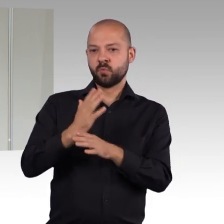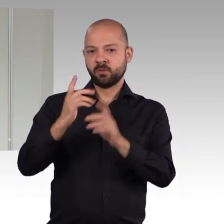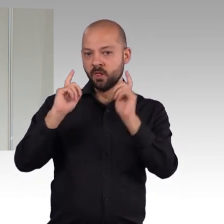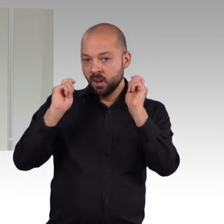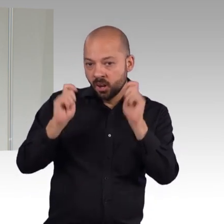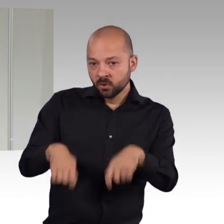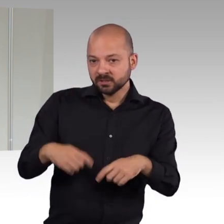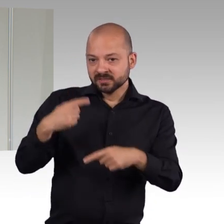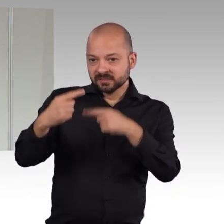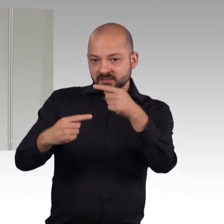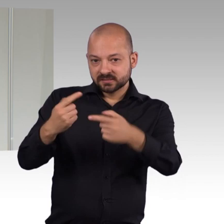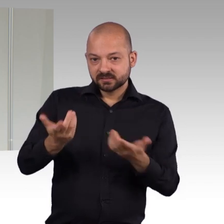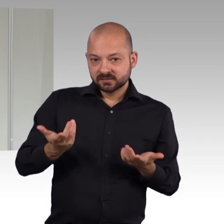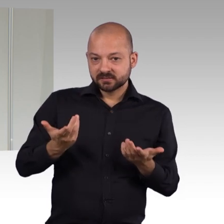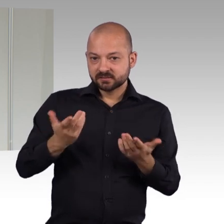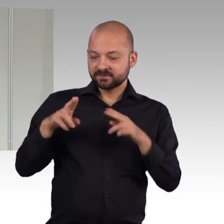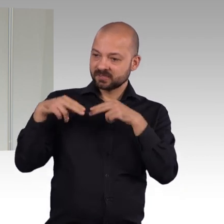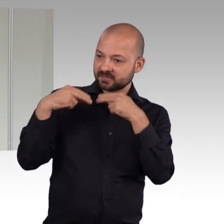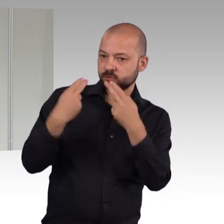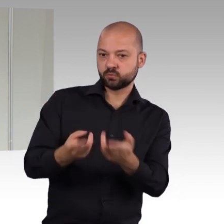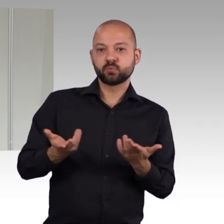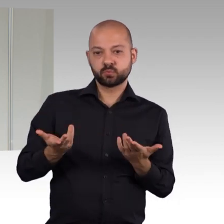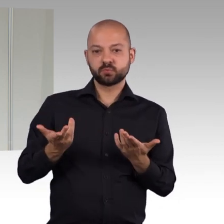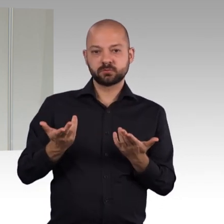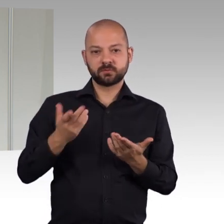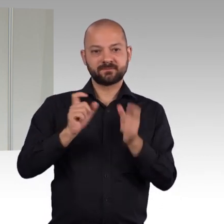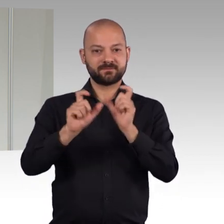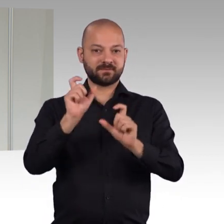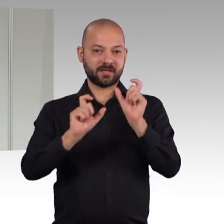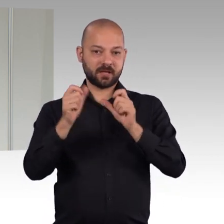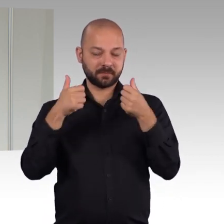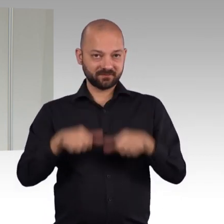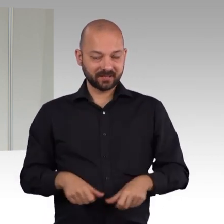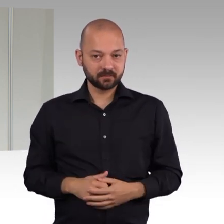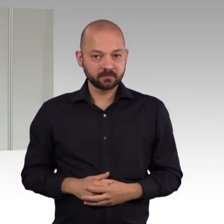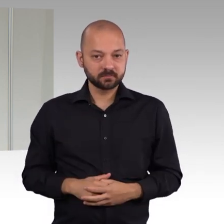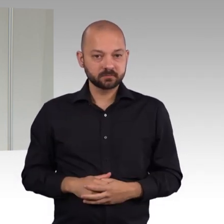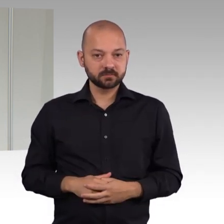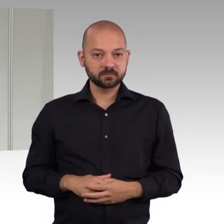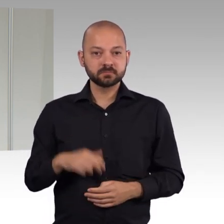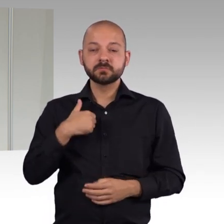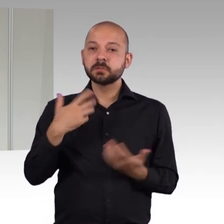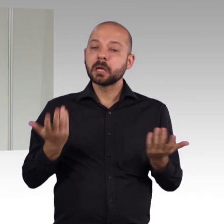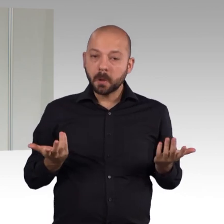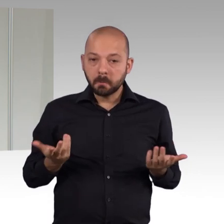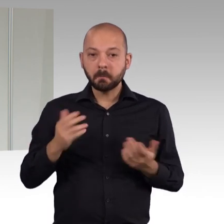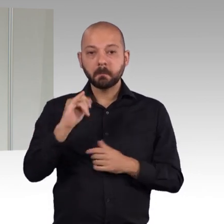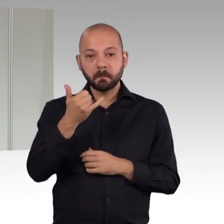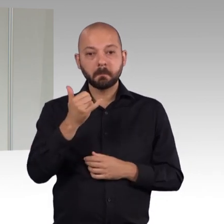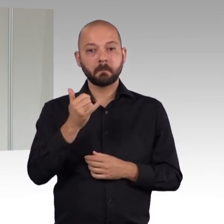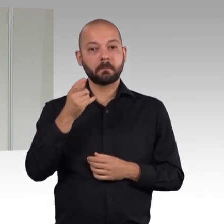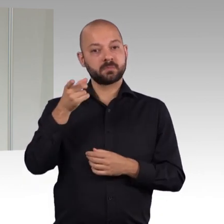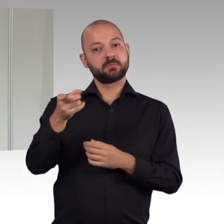bis 2024 und das 2%-Ziel darüber hinaus auszuplanen. Was unsere